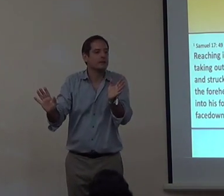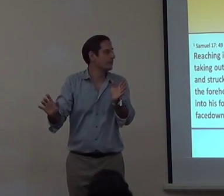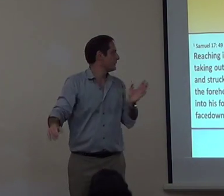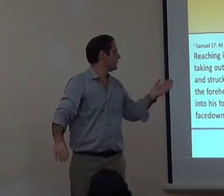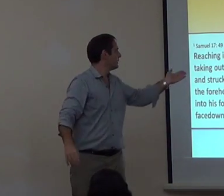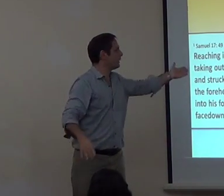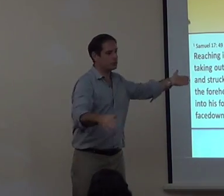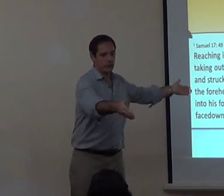Simple. Dato bien.